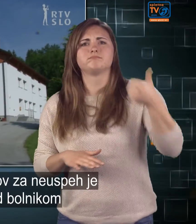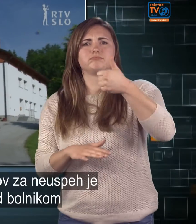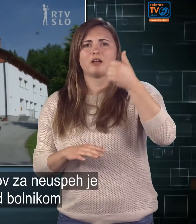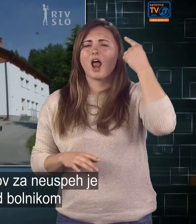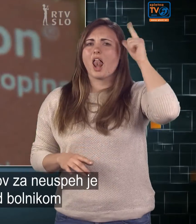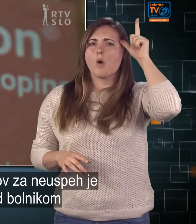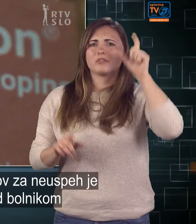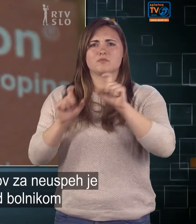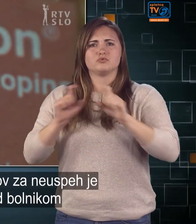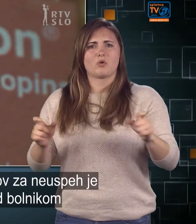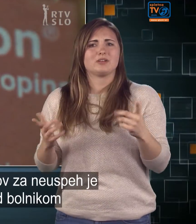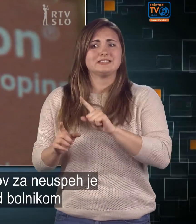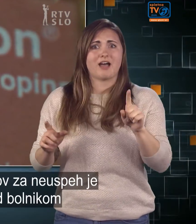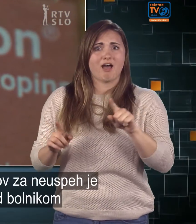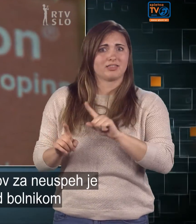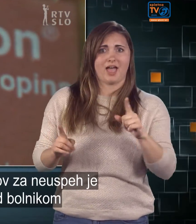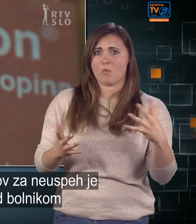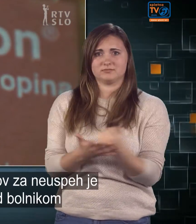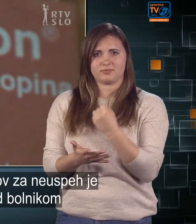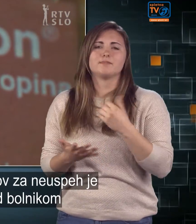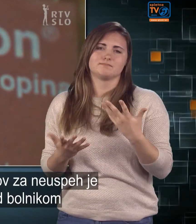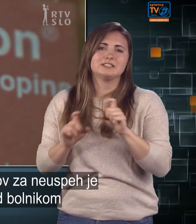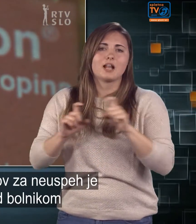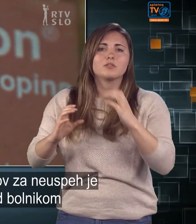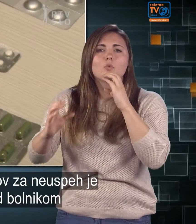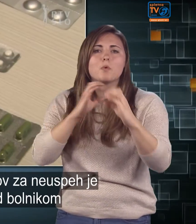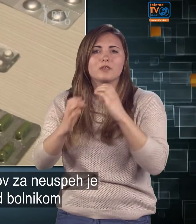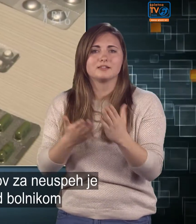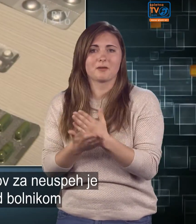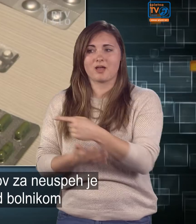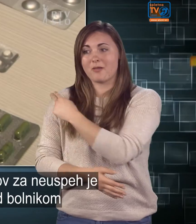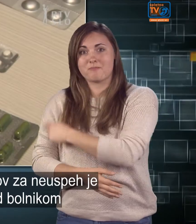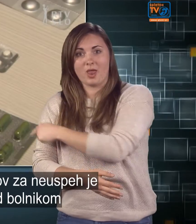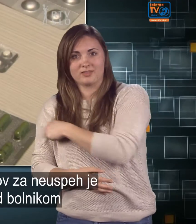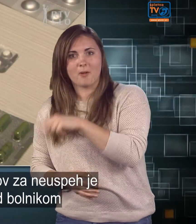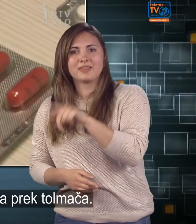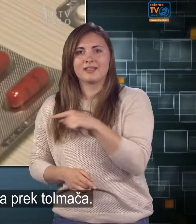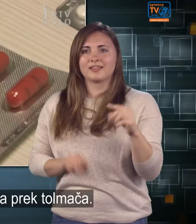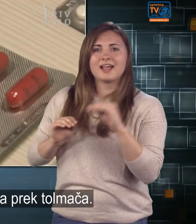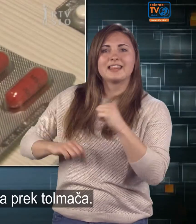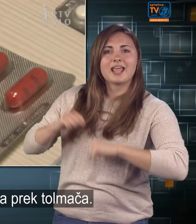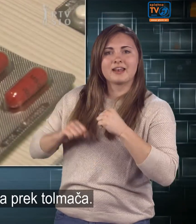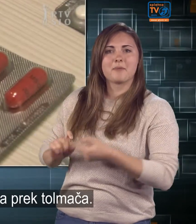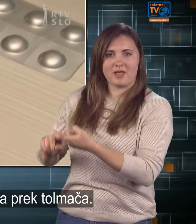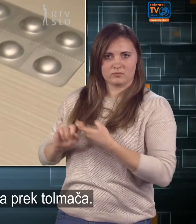Eden poglavitnih vzrokov za neuspeh je komunikacija med bolnikom in terapevtom, ki poteka prek